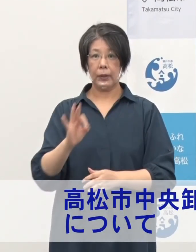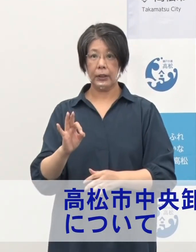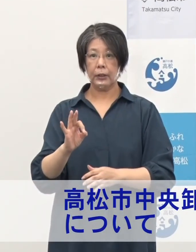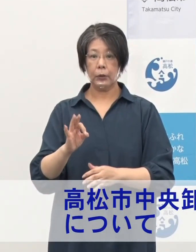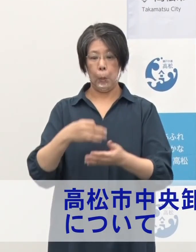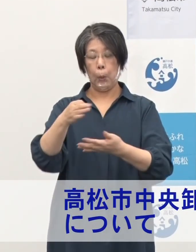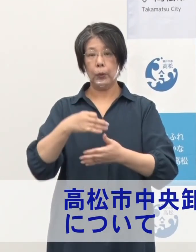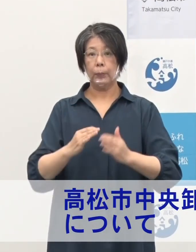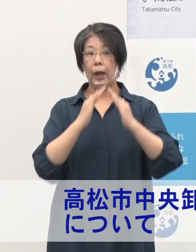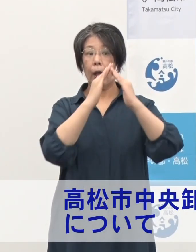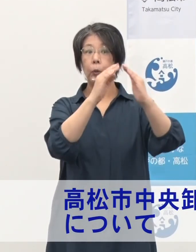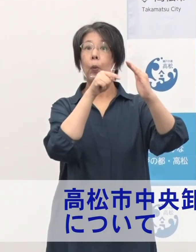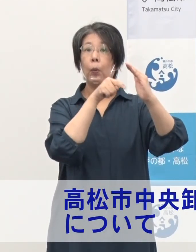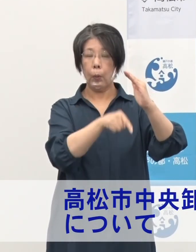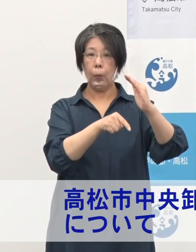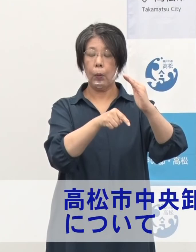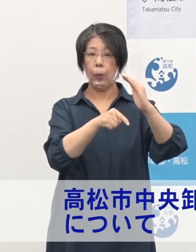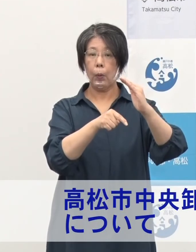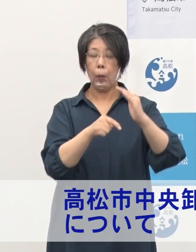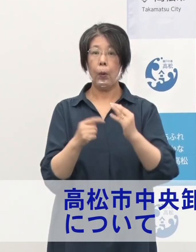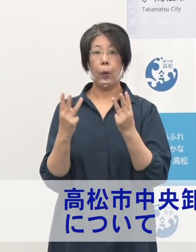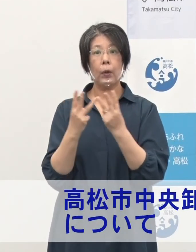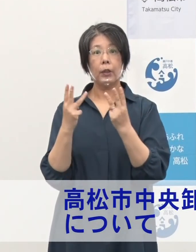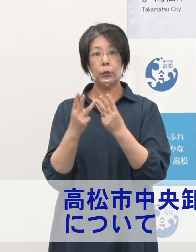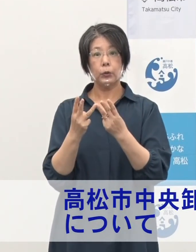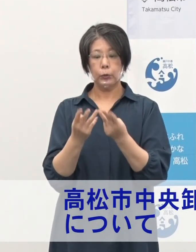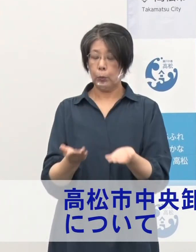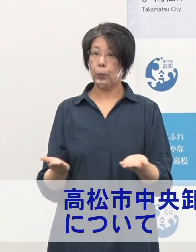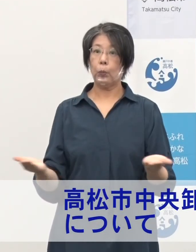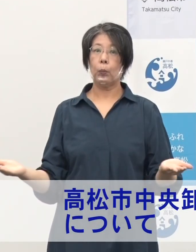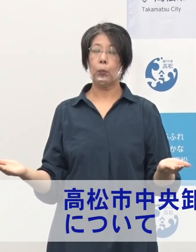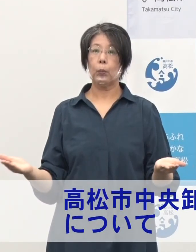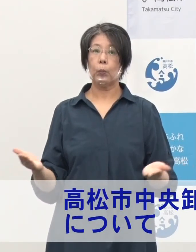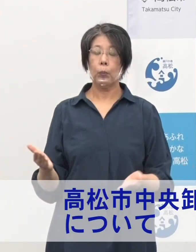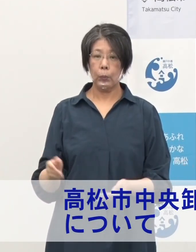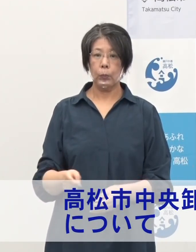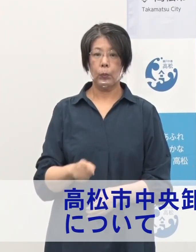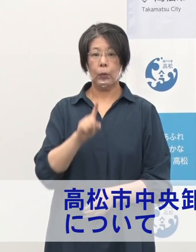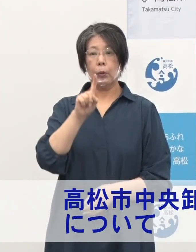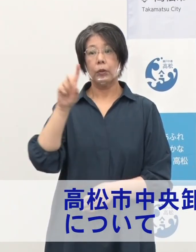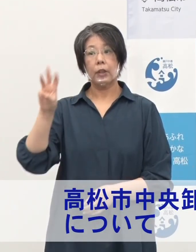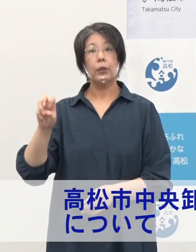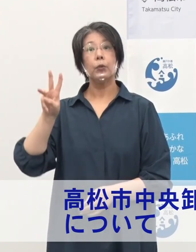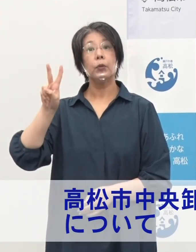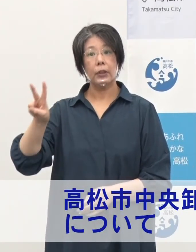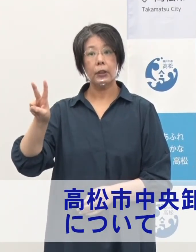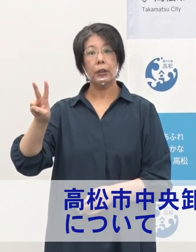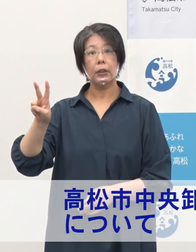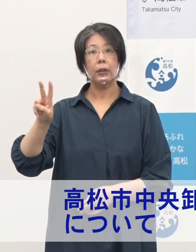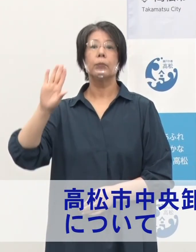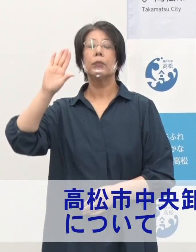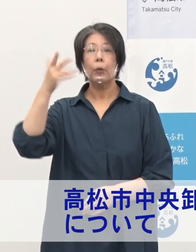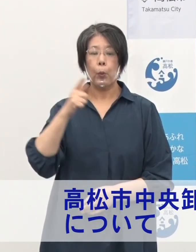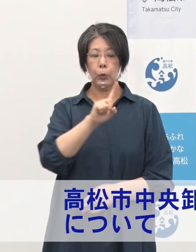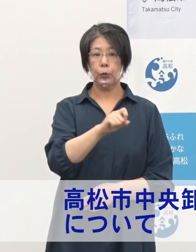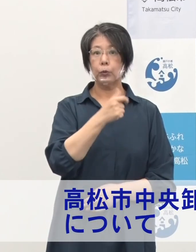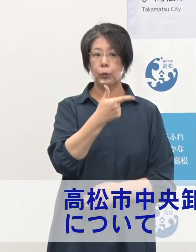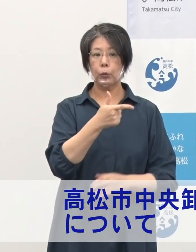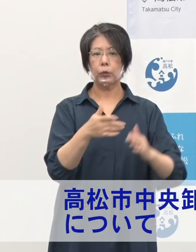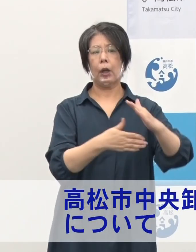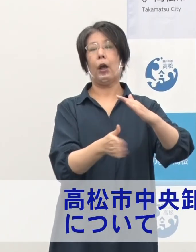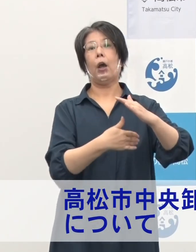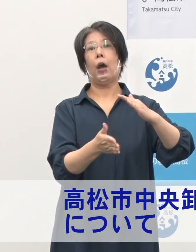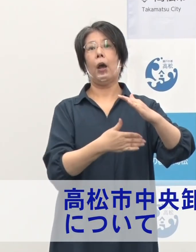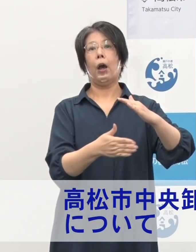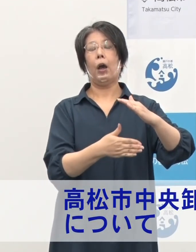今現在全部で32ペン2店舗のうち半分の16店舗が空き店舗となっておりましたけれども